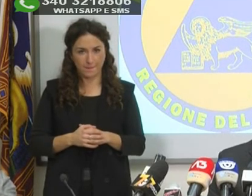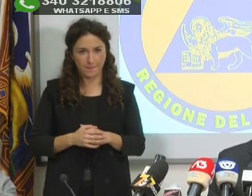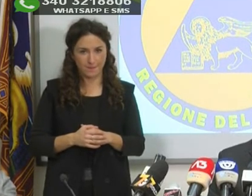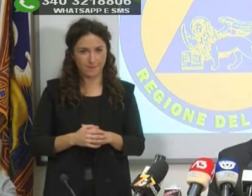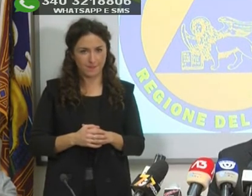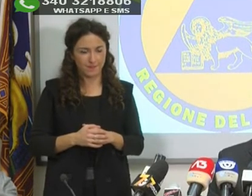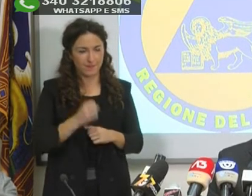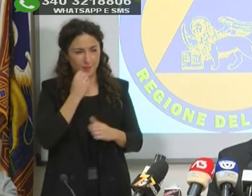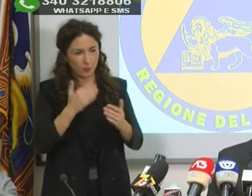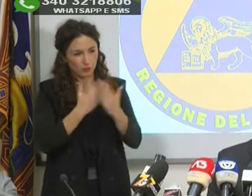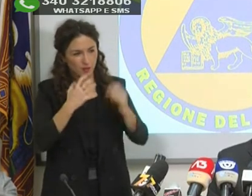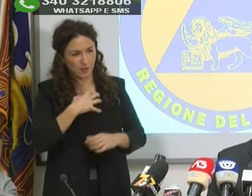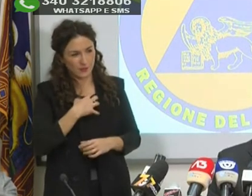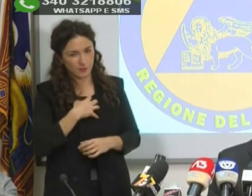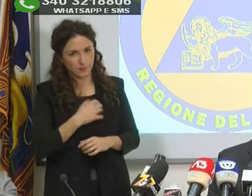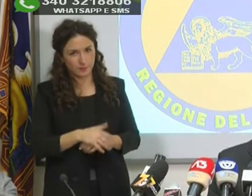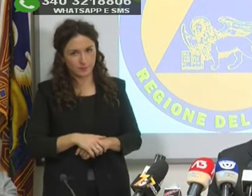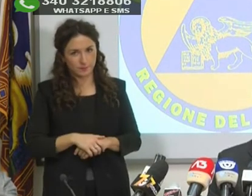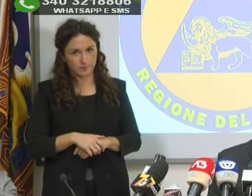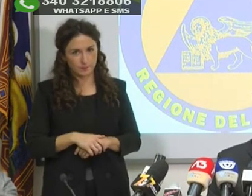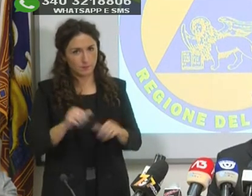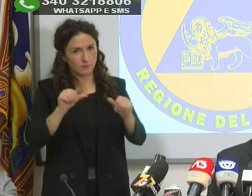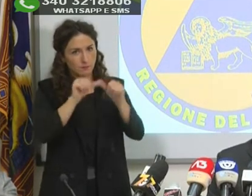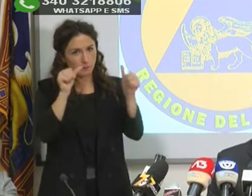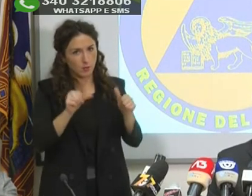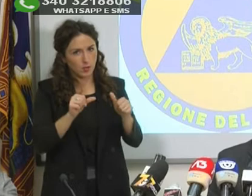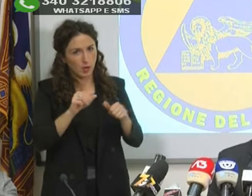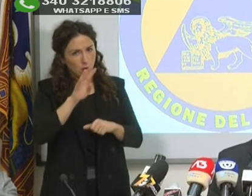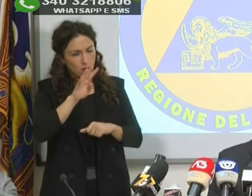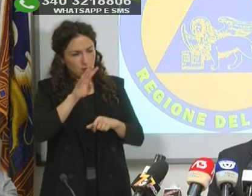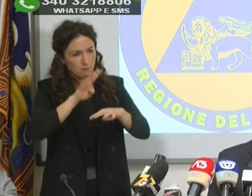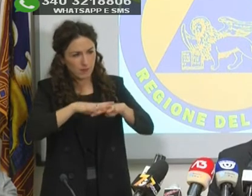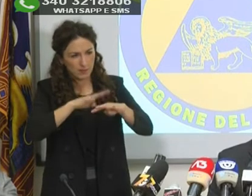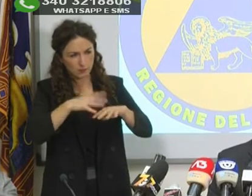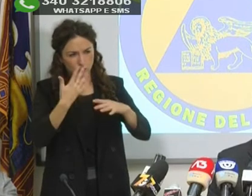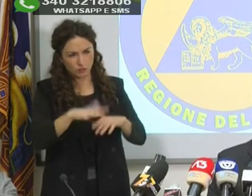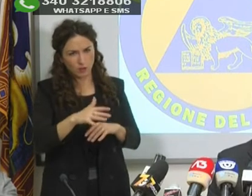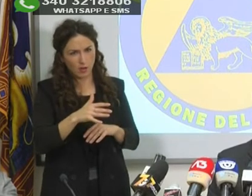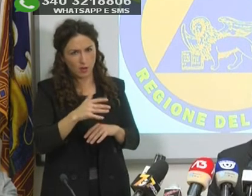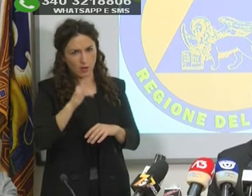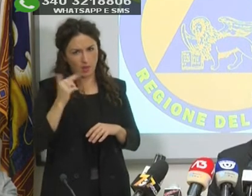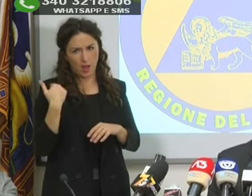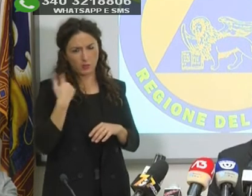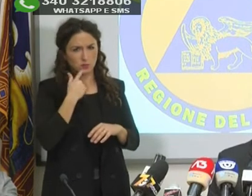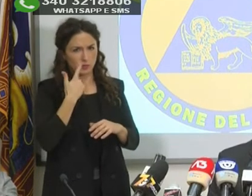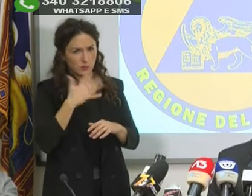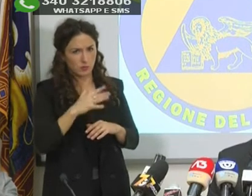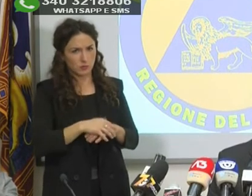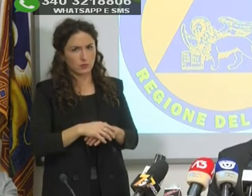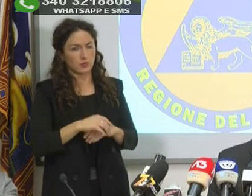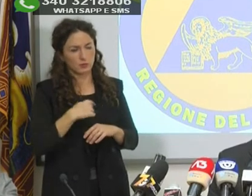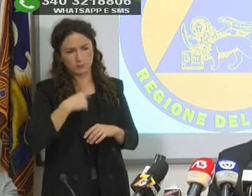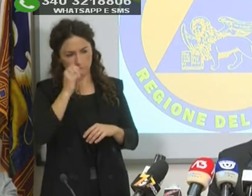Sì, assessore, buongiorno. Il modello matematico, so che ce l'aveva già detto anche a marzo, però credo di